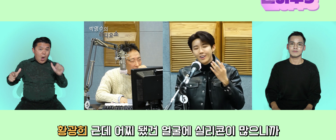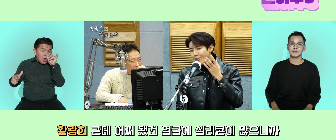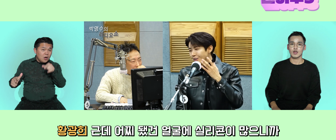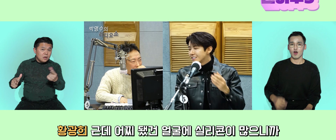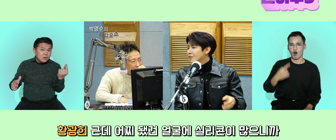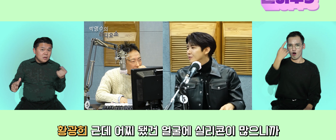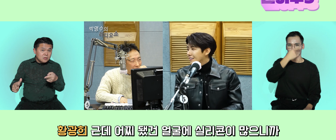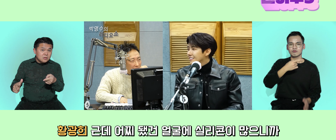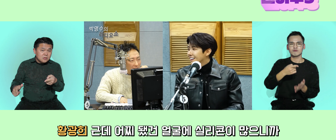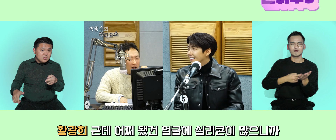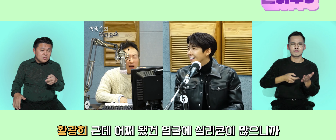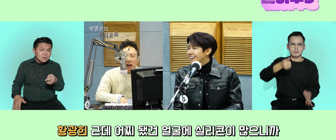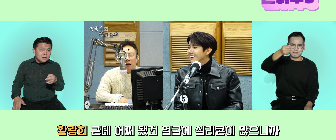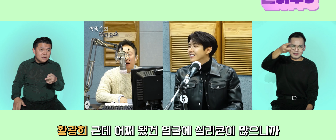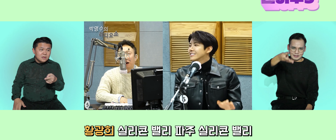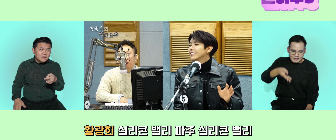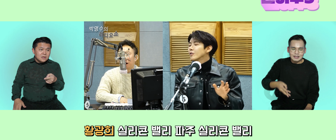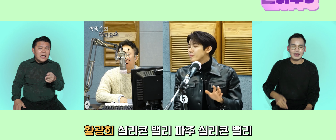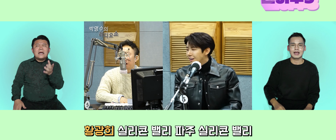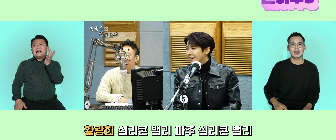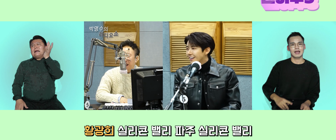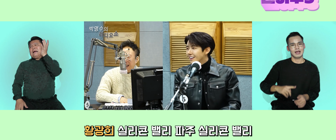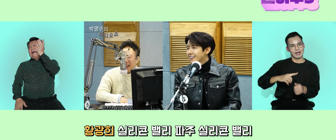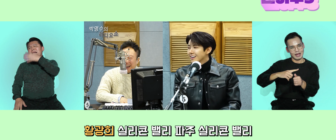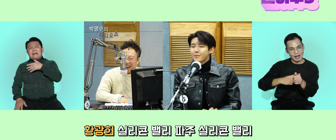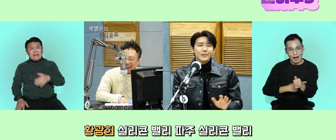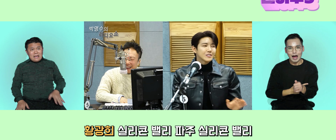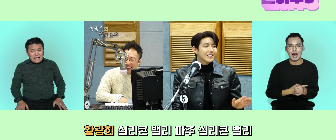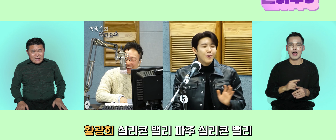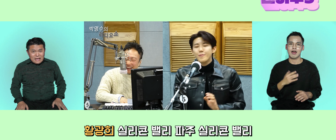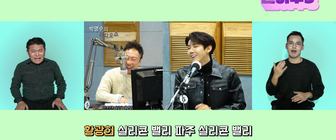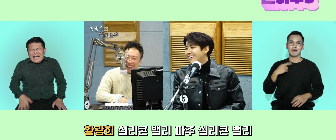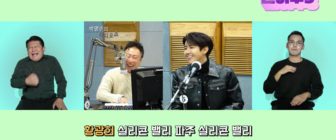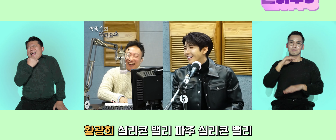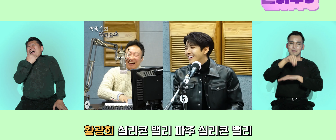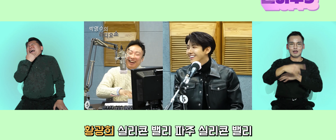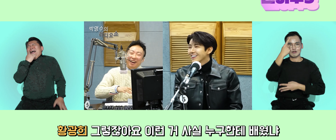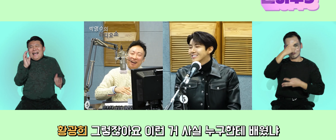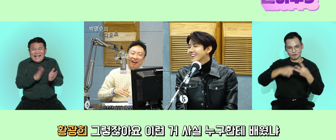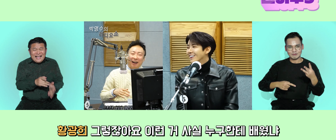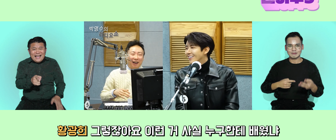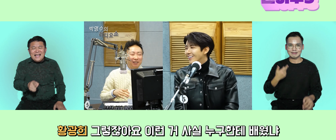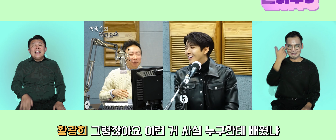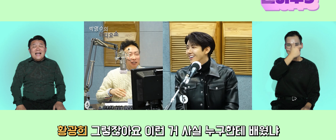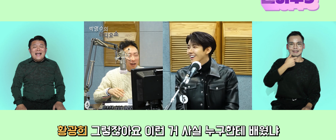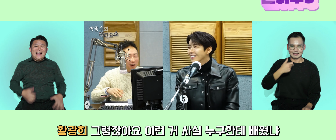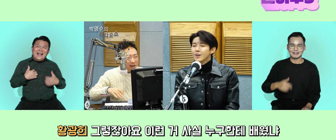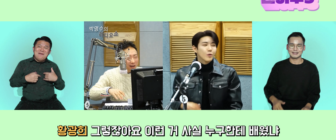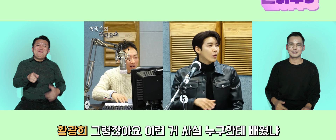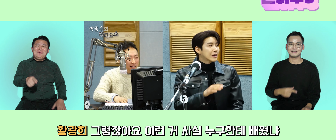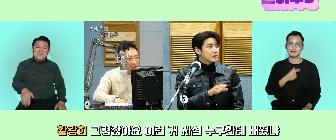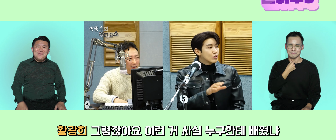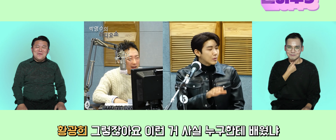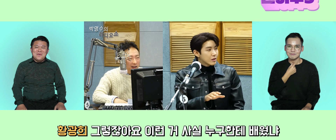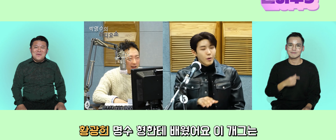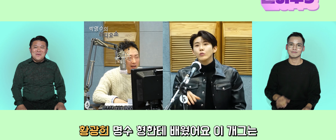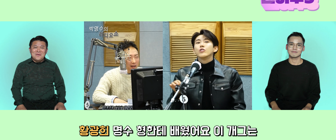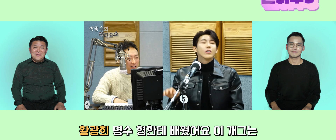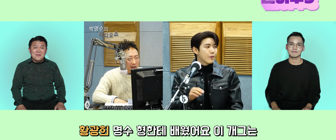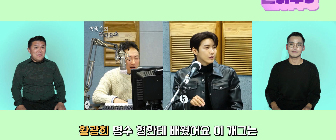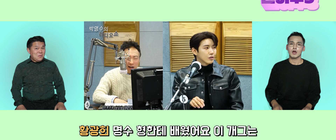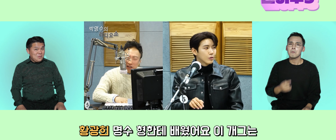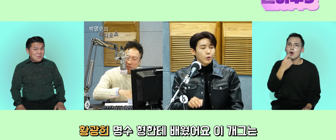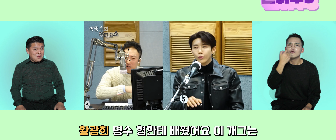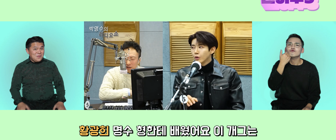근데 이제 어찌됐건 제 얼굴에 실리콘이 많으니까 실리콘밸리 파주 실리콘밸리 그렇잖아요. 아 재밌다. 요런 거 사실 누구한테 배웠냐?